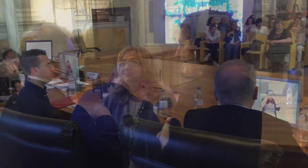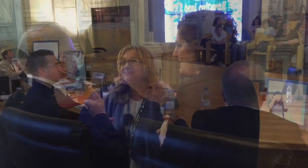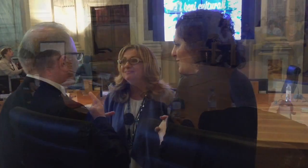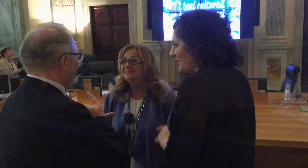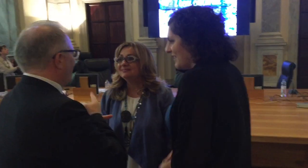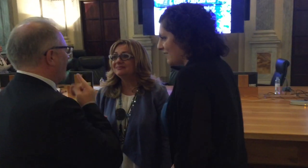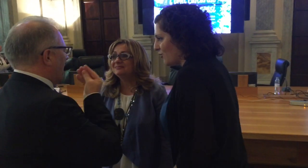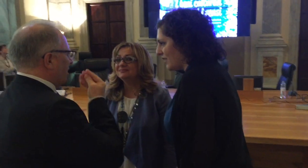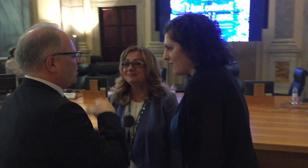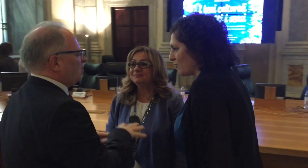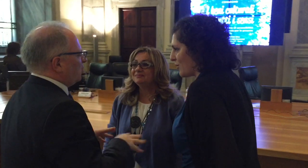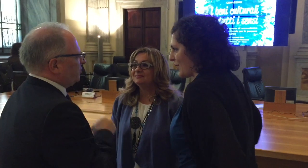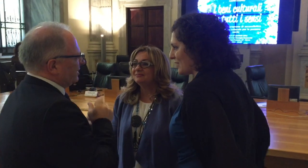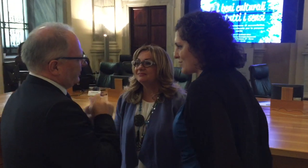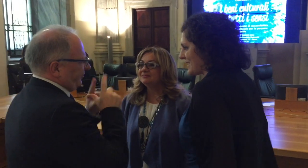accettati. La prima